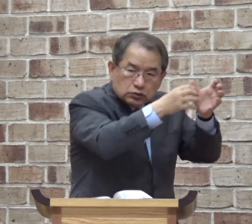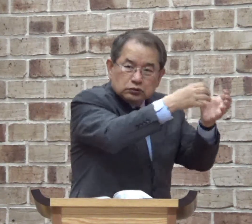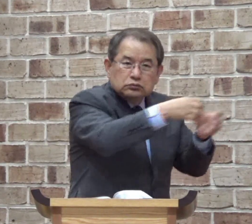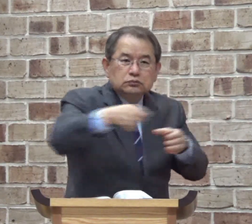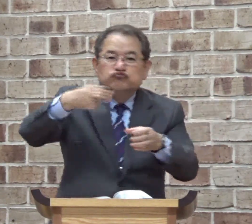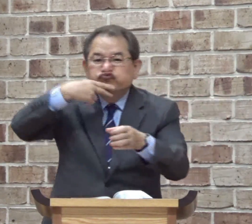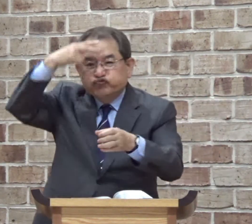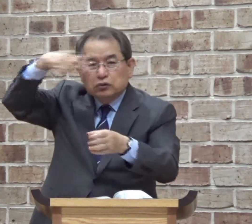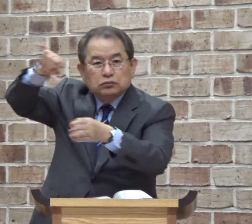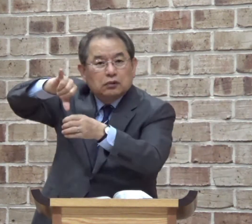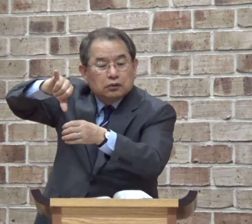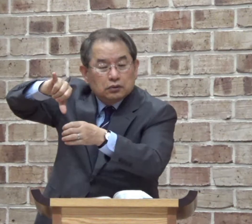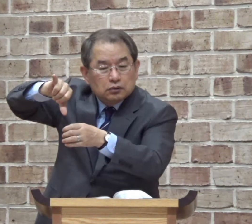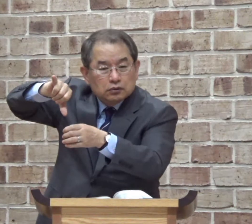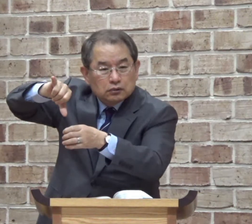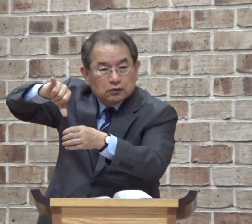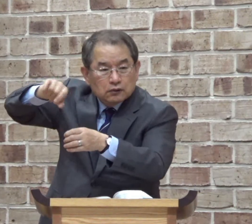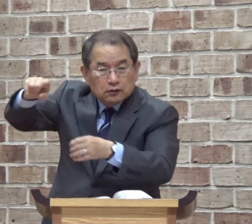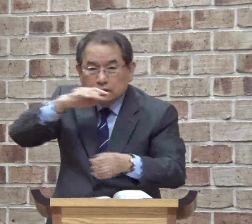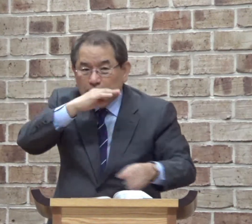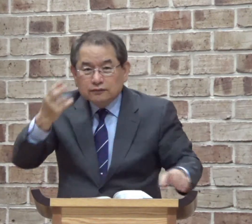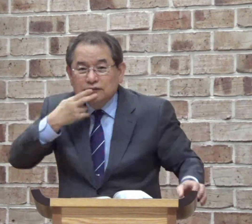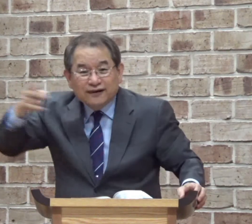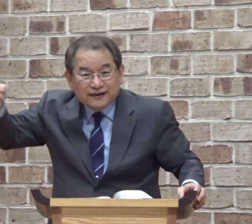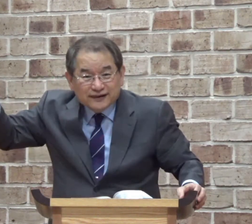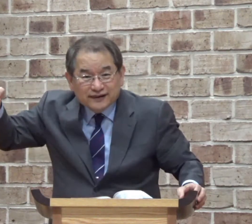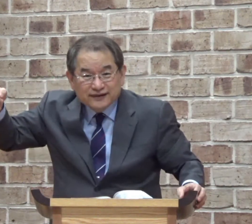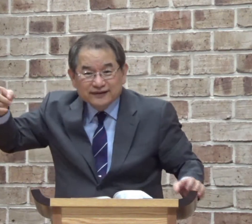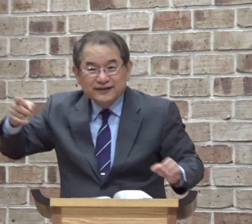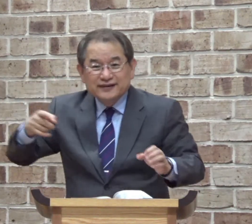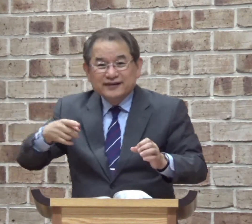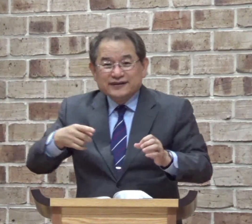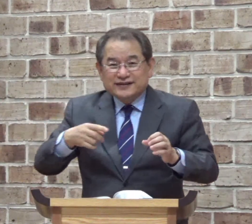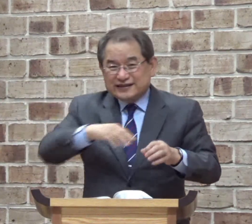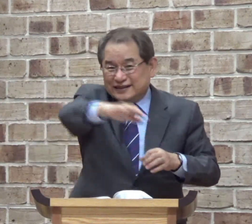성전의 귀한 그릇을 가지고 그곳에 술을 따르는 행위를 합니다.